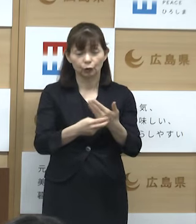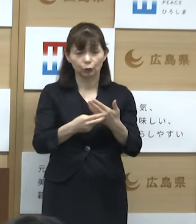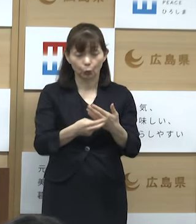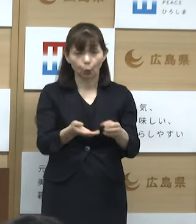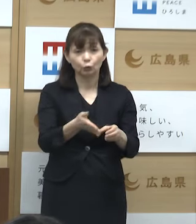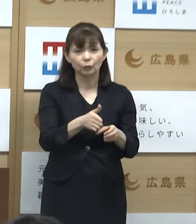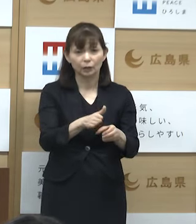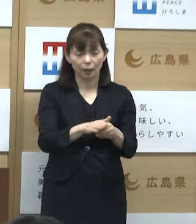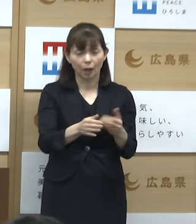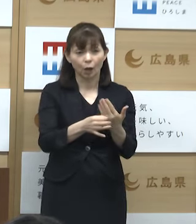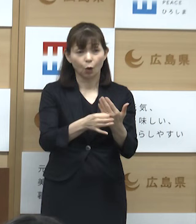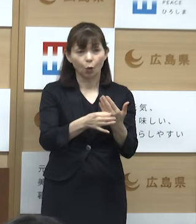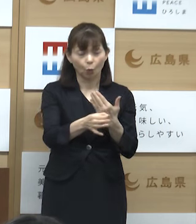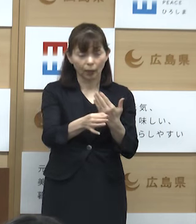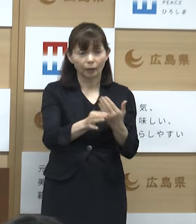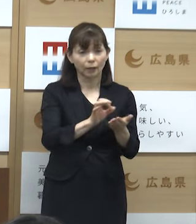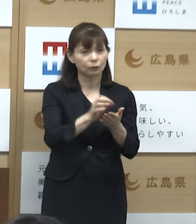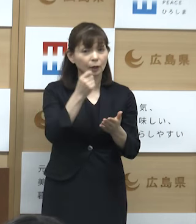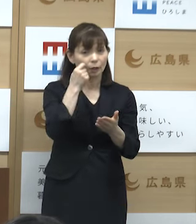全体がですね、